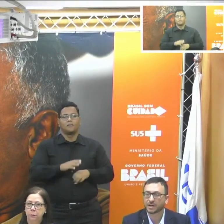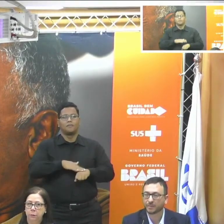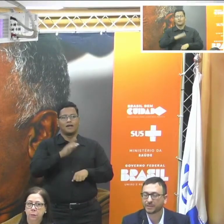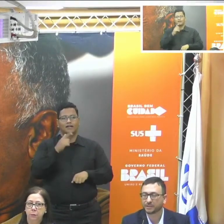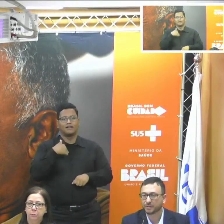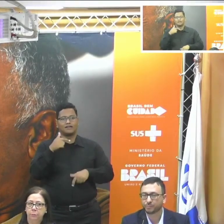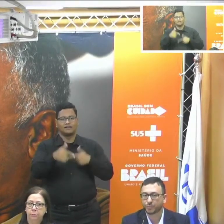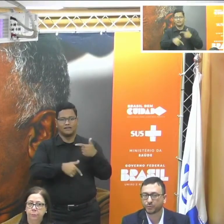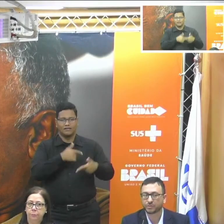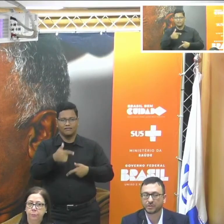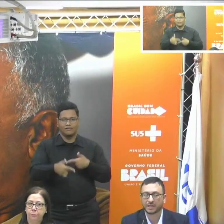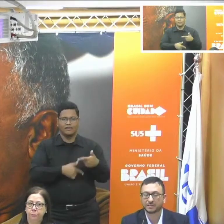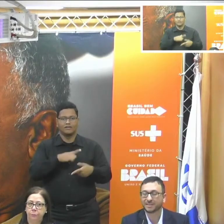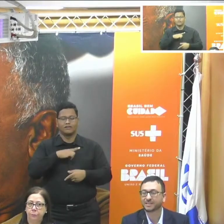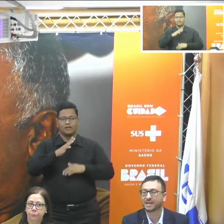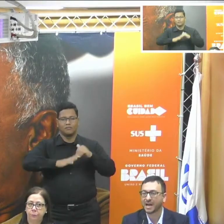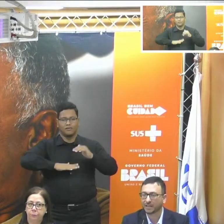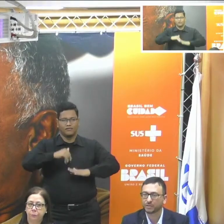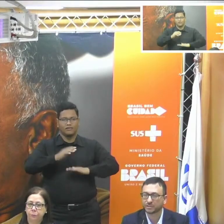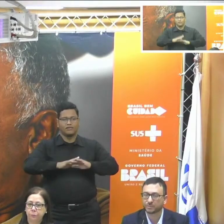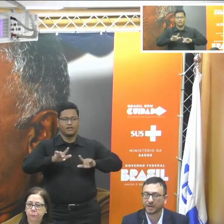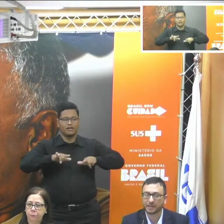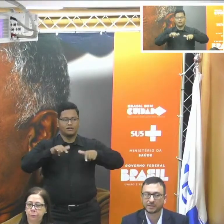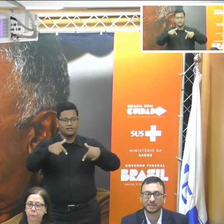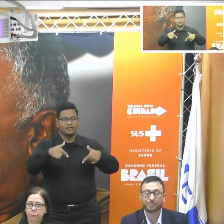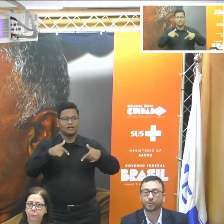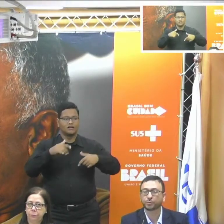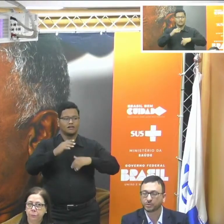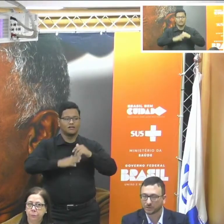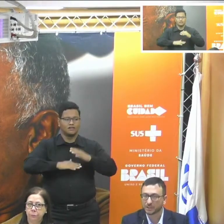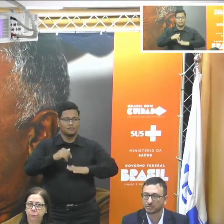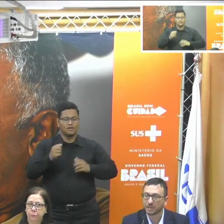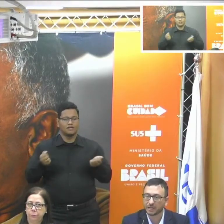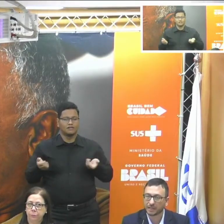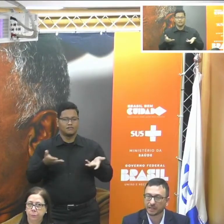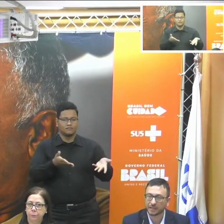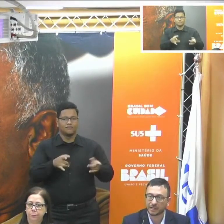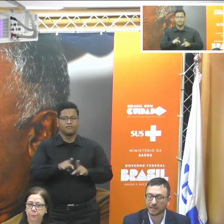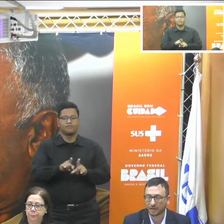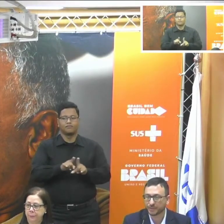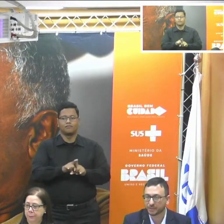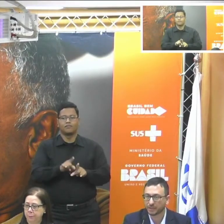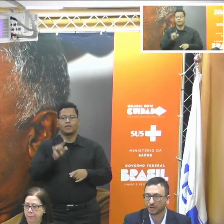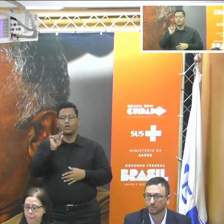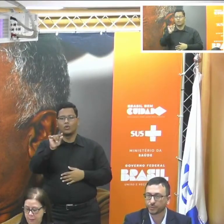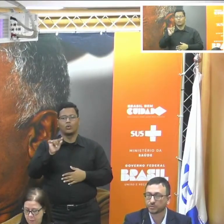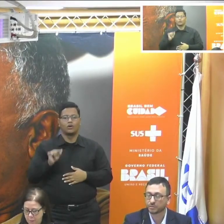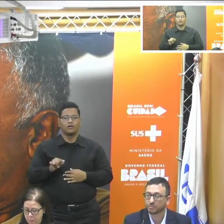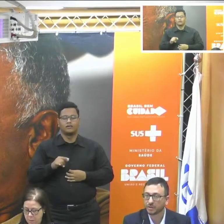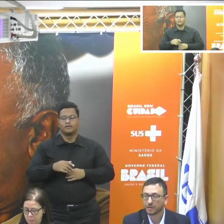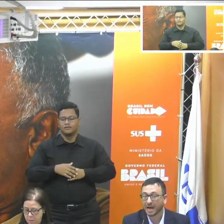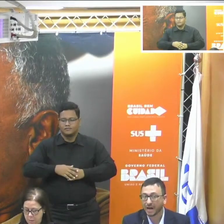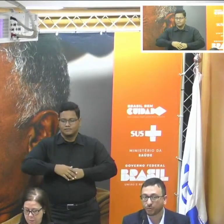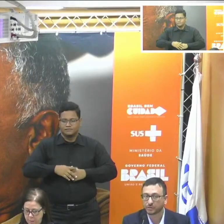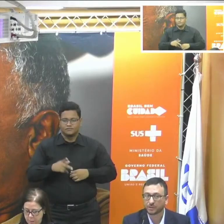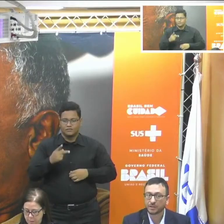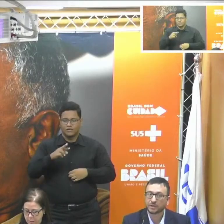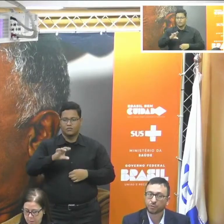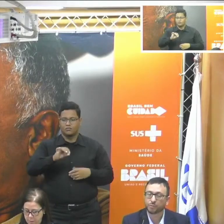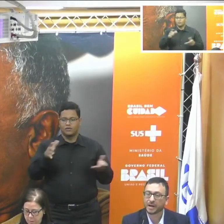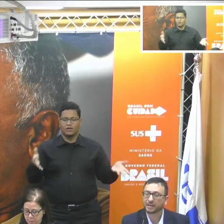serviço acaba que tem profissionais dedicado a essas práticas e a produção ela ela acaba que é uma produção